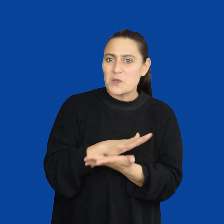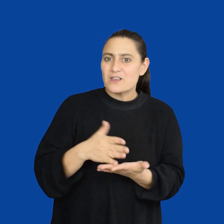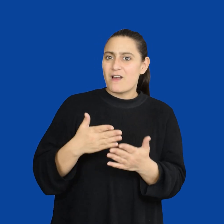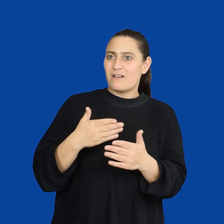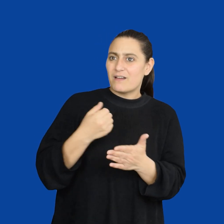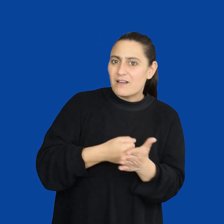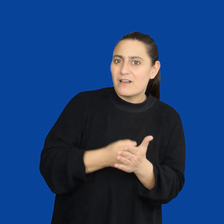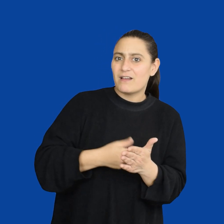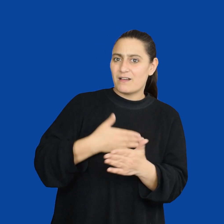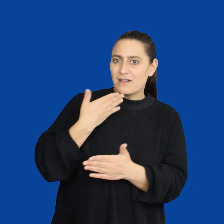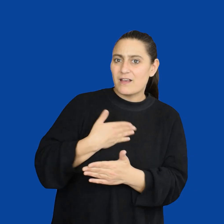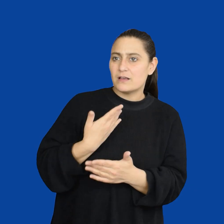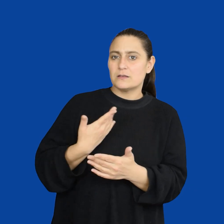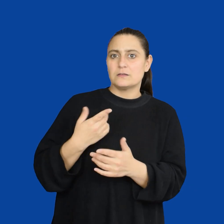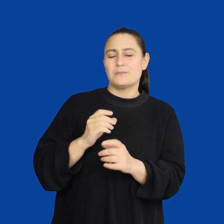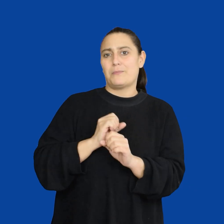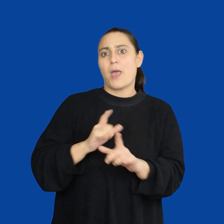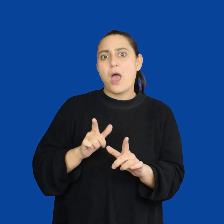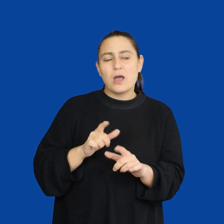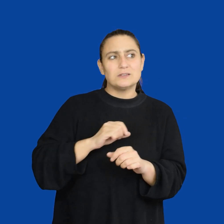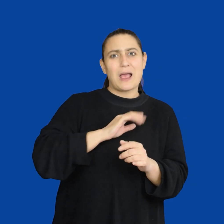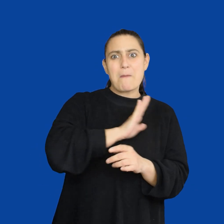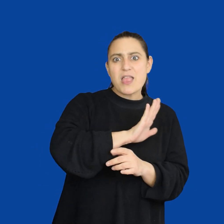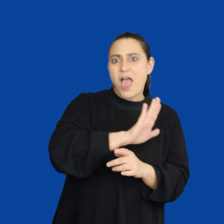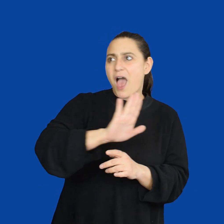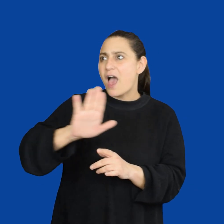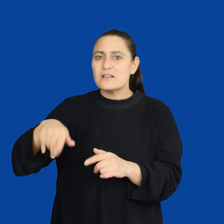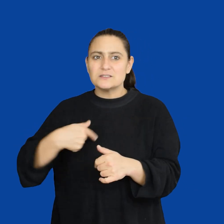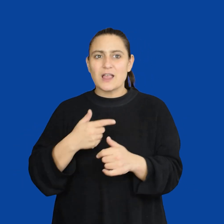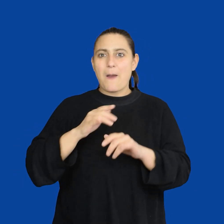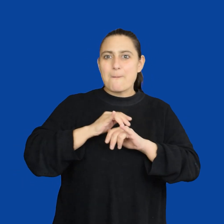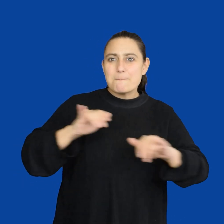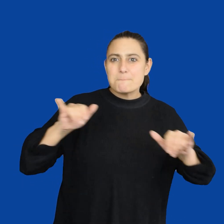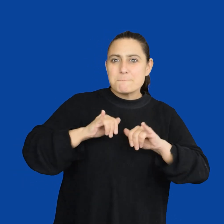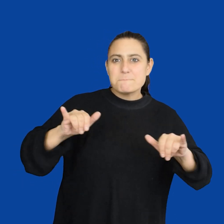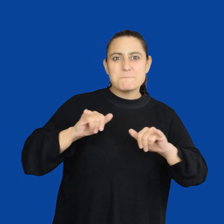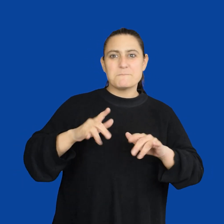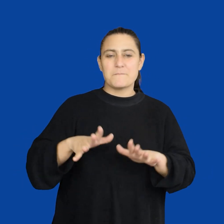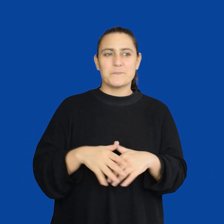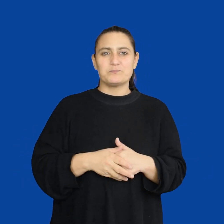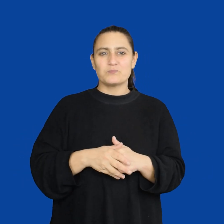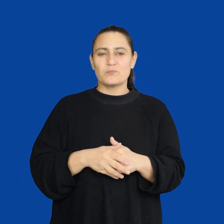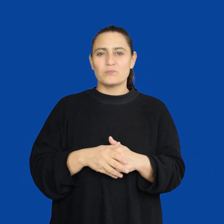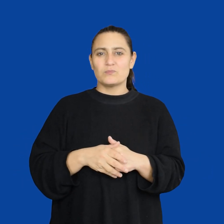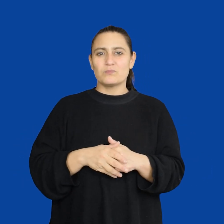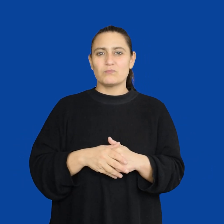que mejoraran su situación no cesó y las amenazas se distribuyeron a la población mediante la prensa y el